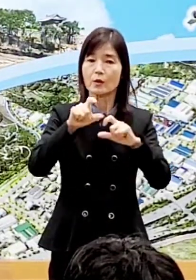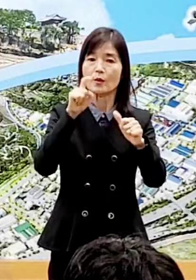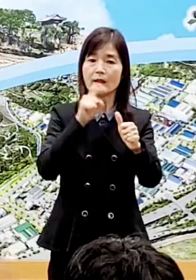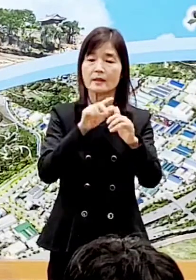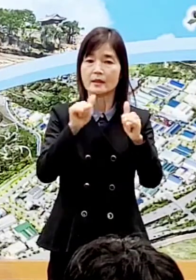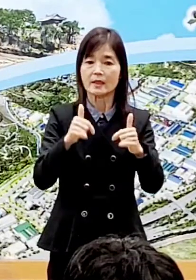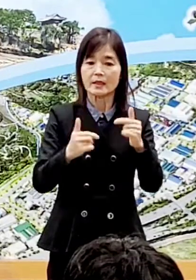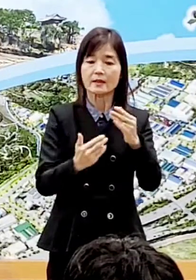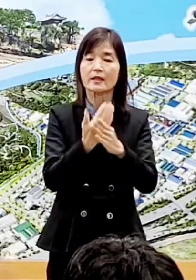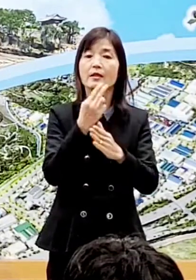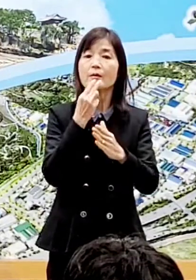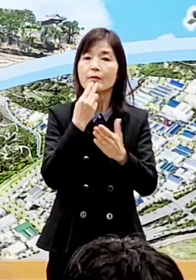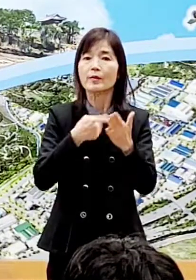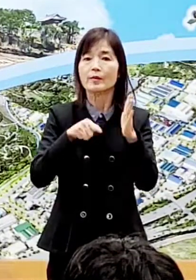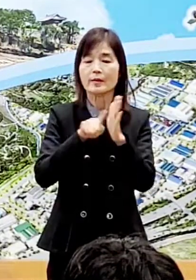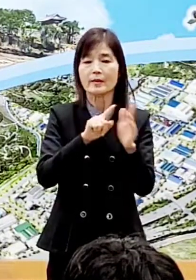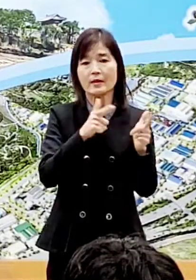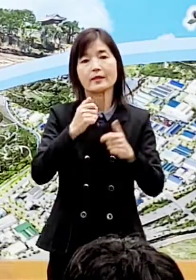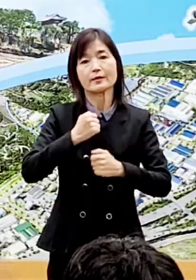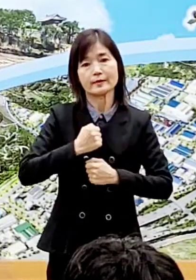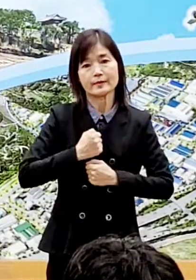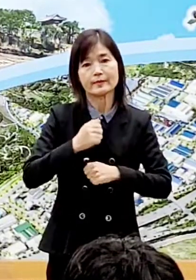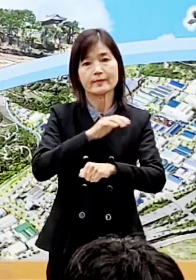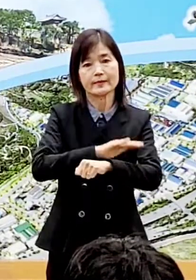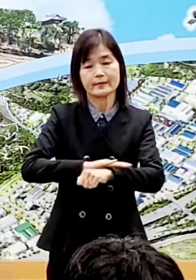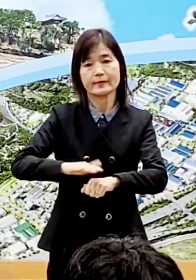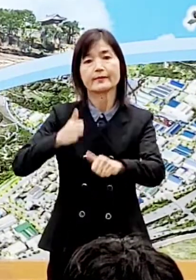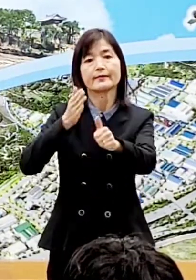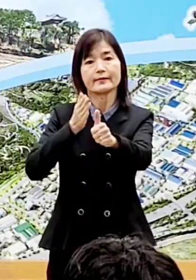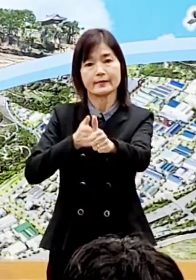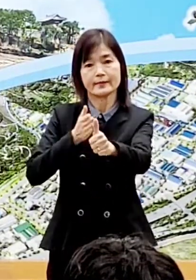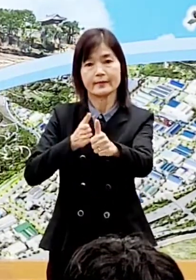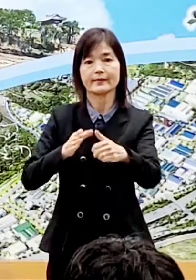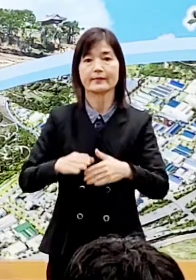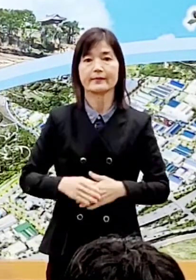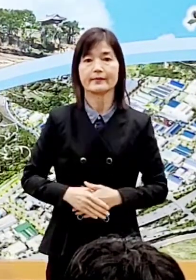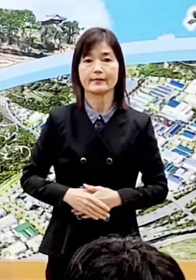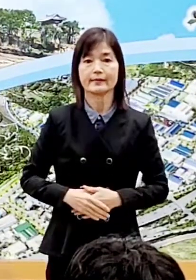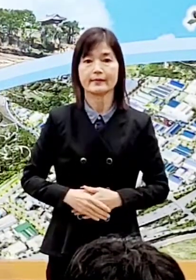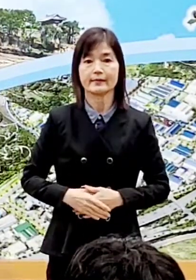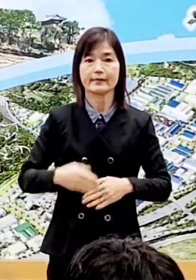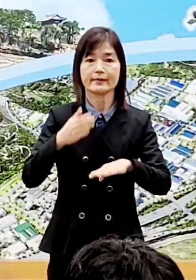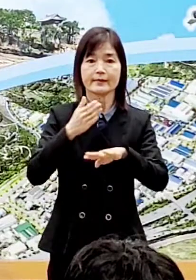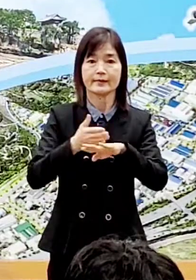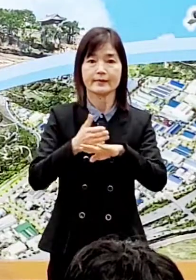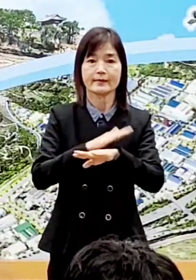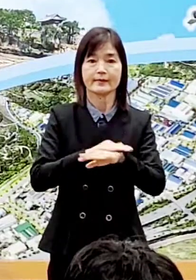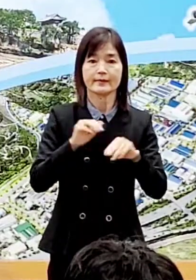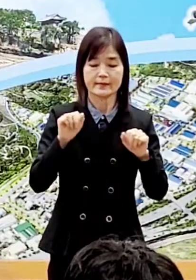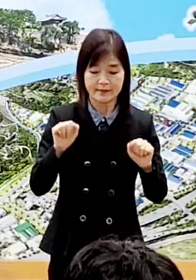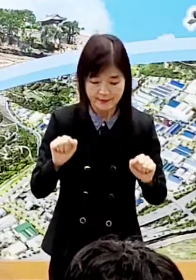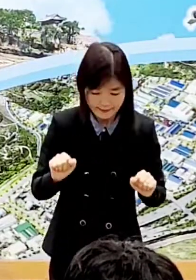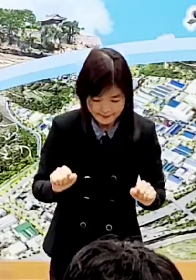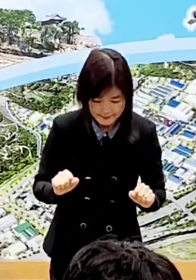발생하지 않도록 각별히 유의하여 주실 것을 당부드리겠습니다. 감사합니다.